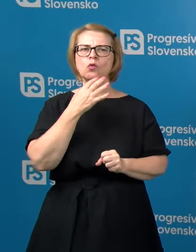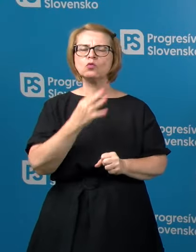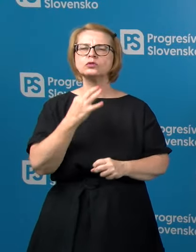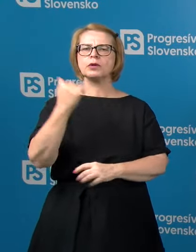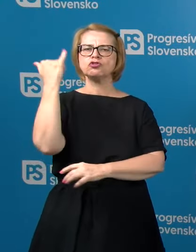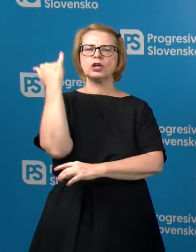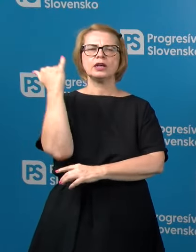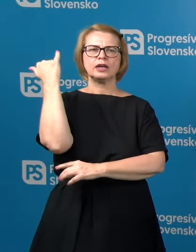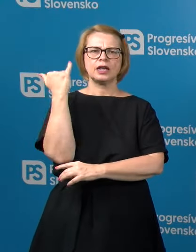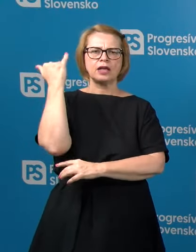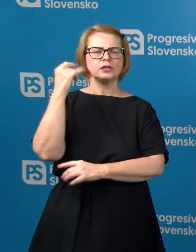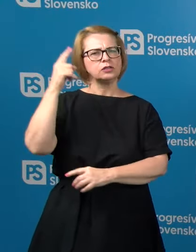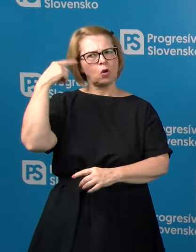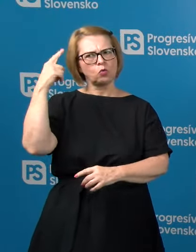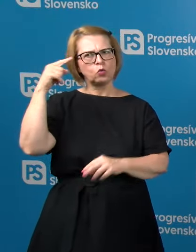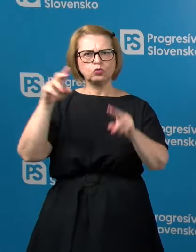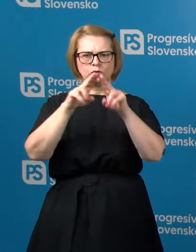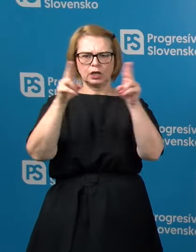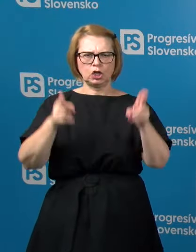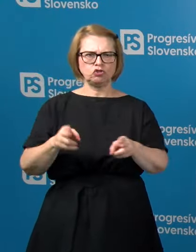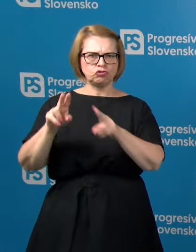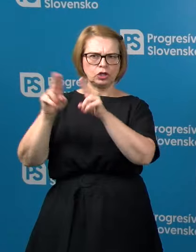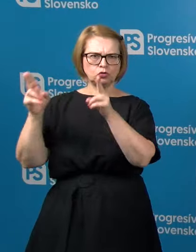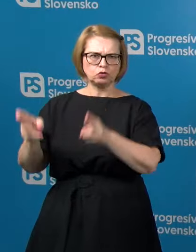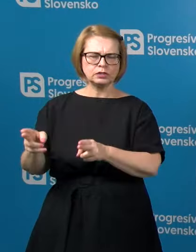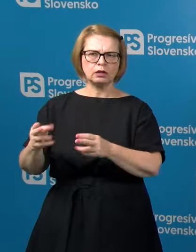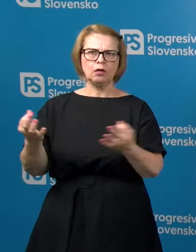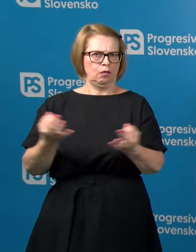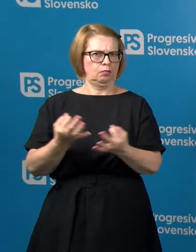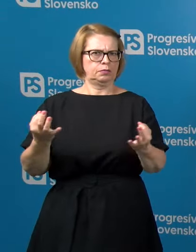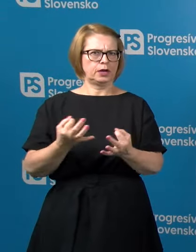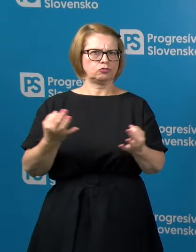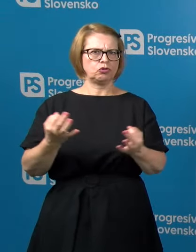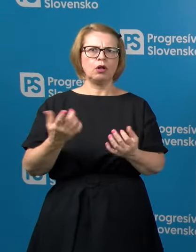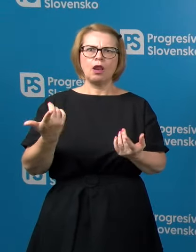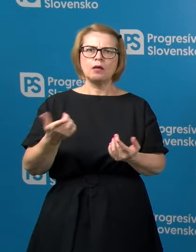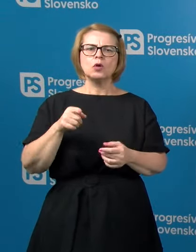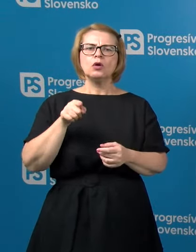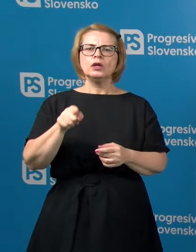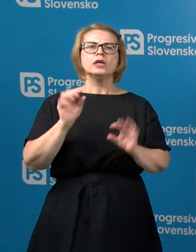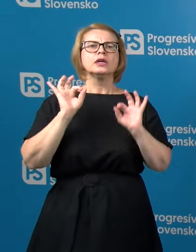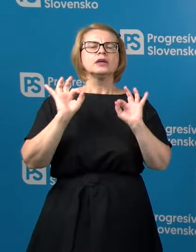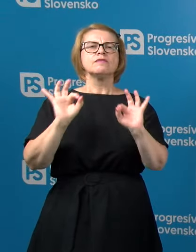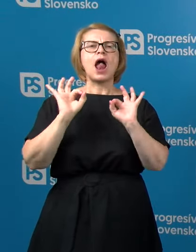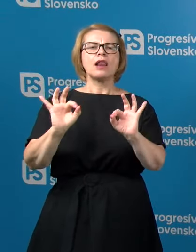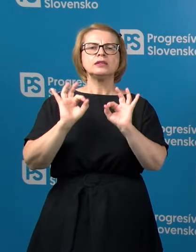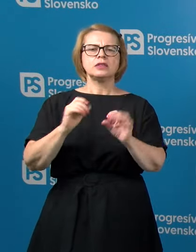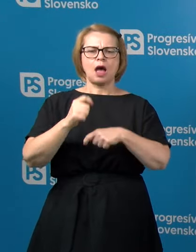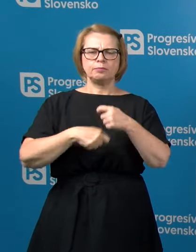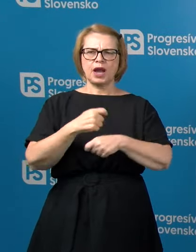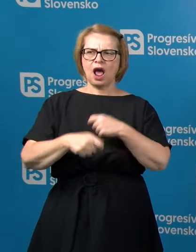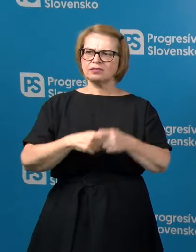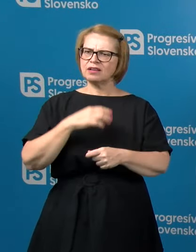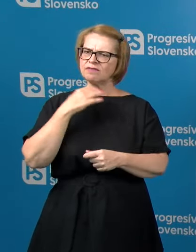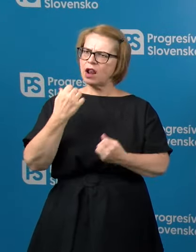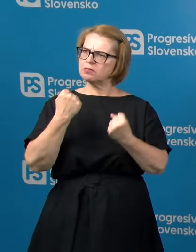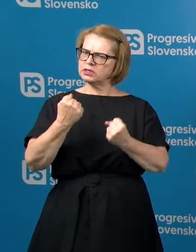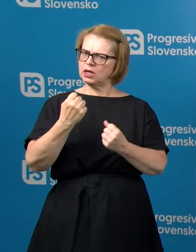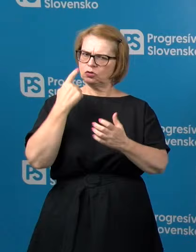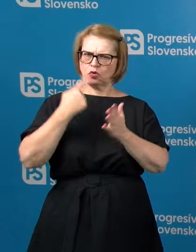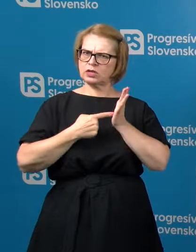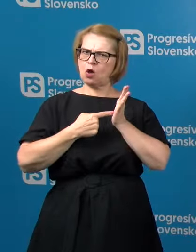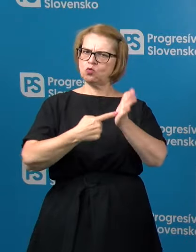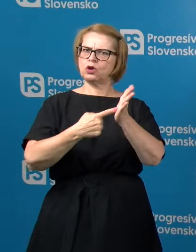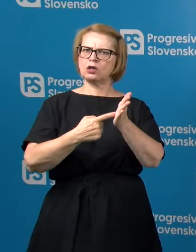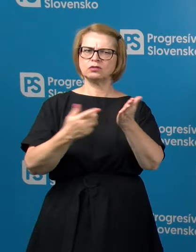riaditeľov a riaditeľky kultúrnych inštitúcií, pretože tá ich kvalitná práca príliš svieti v